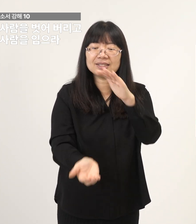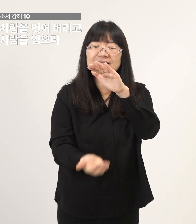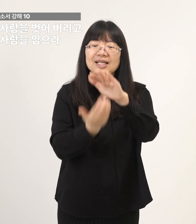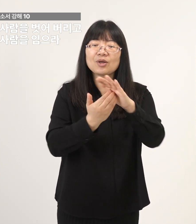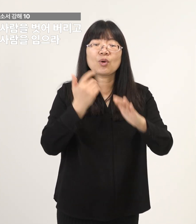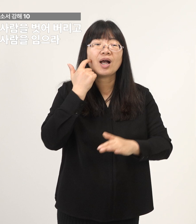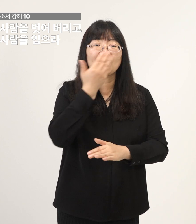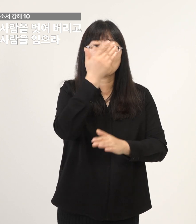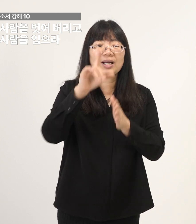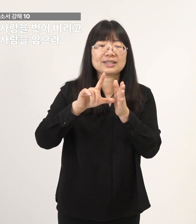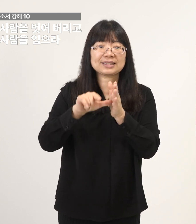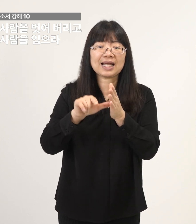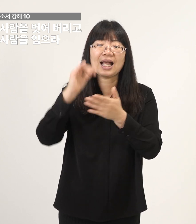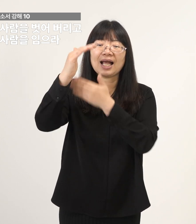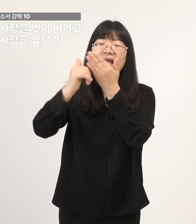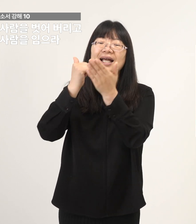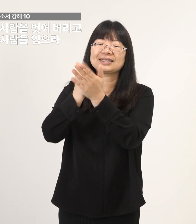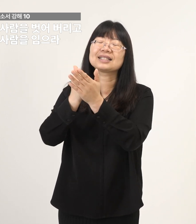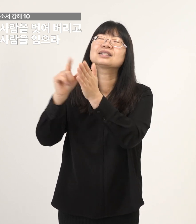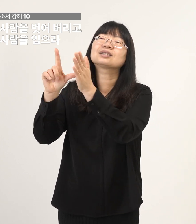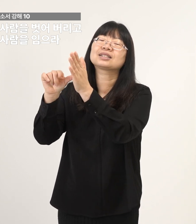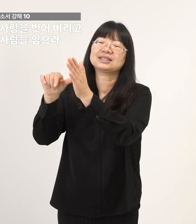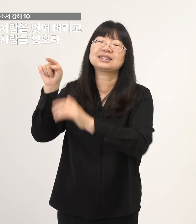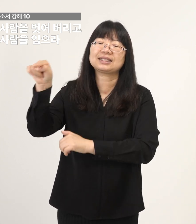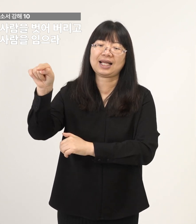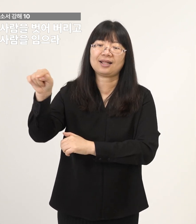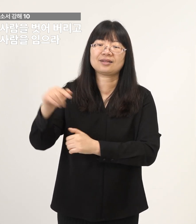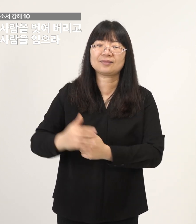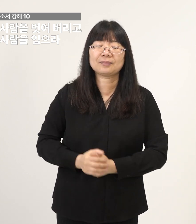시간, 그건 하나님의 시간입니다.